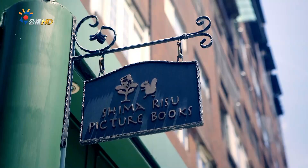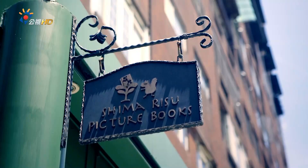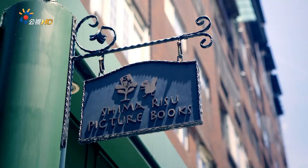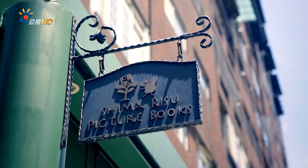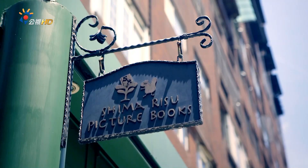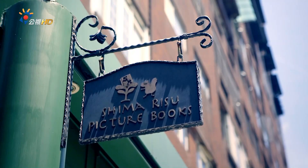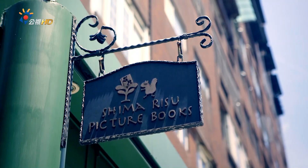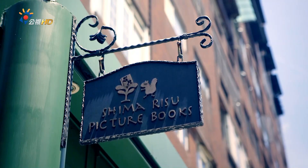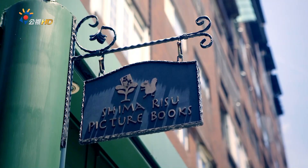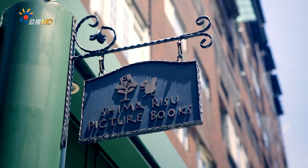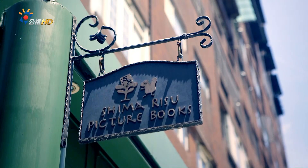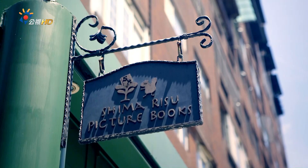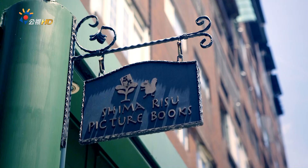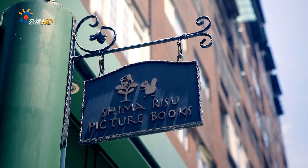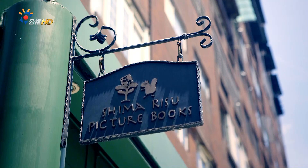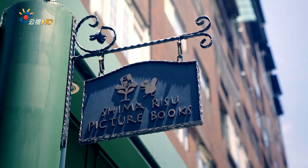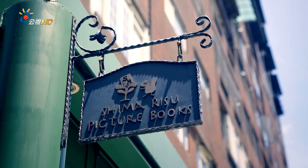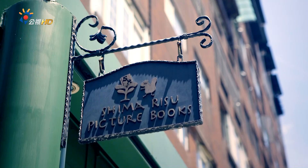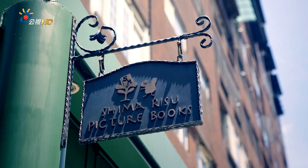で日が暮れて